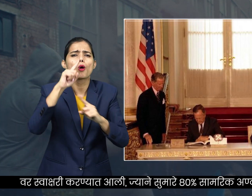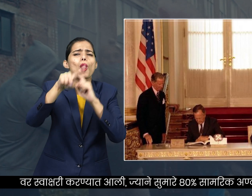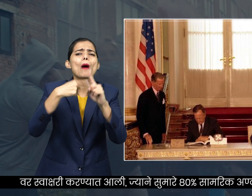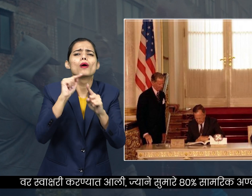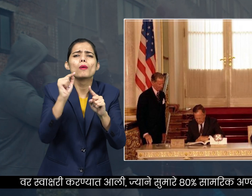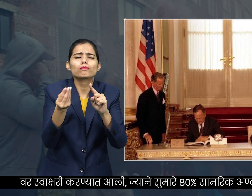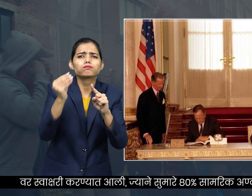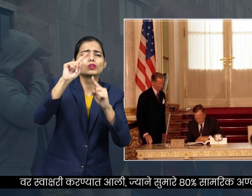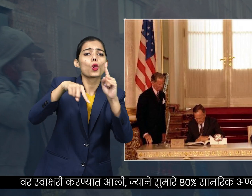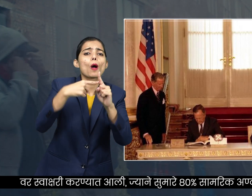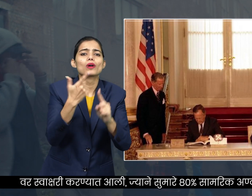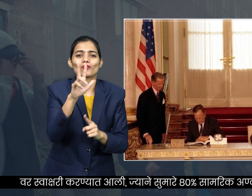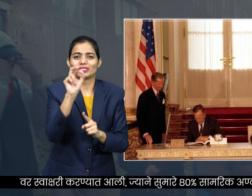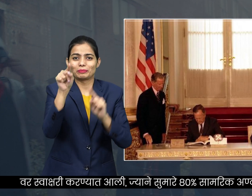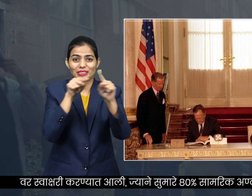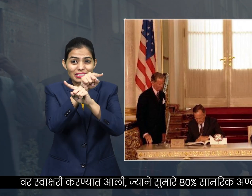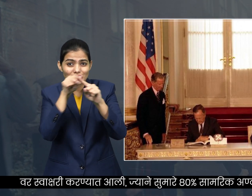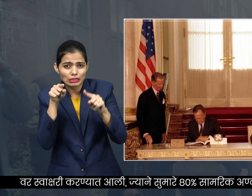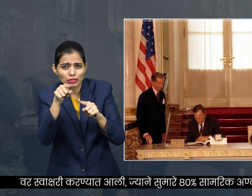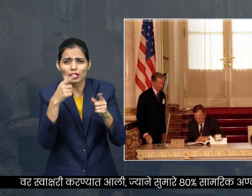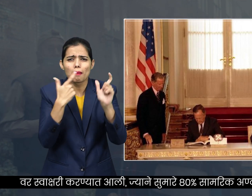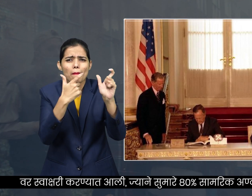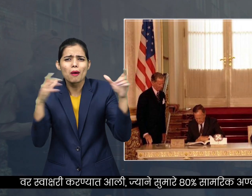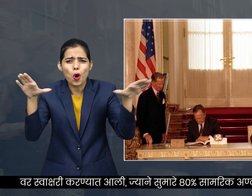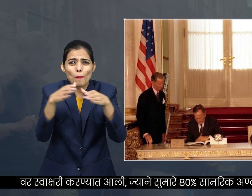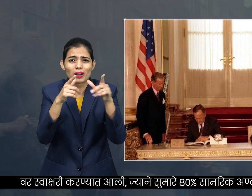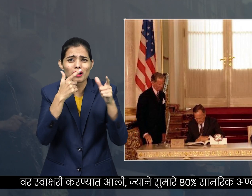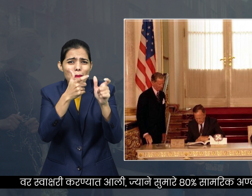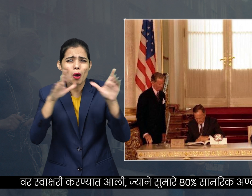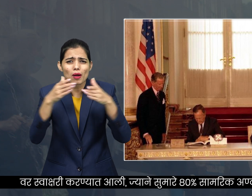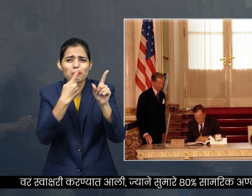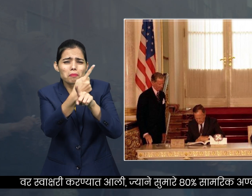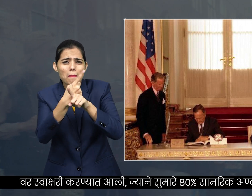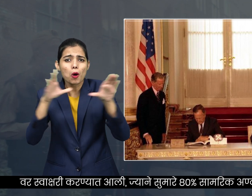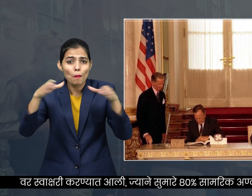सुमारे 80% सामरिक अण्वस्त्र काढून टाकली.